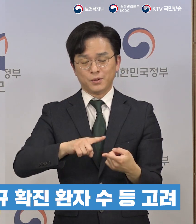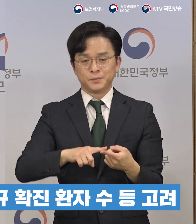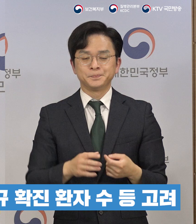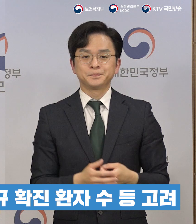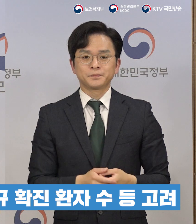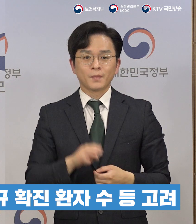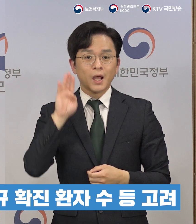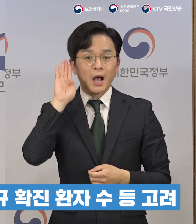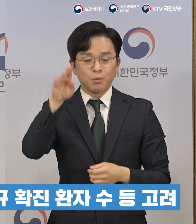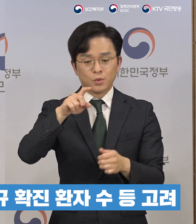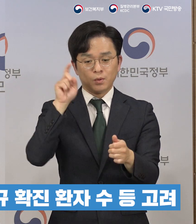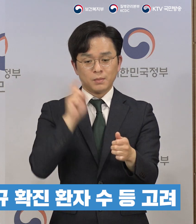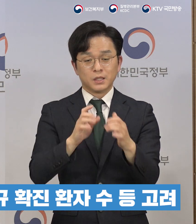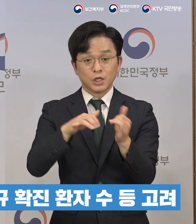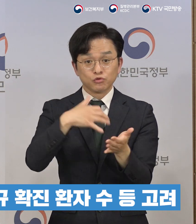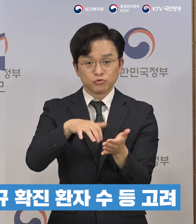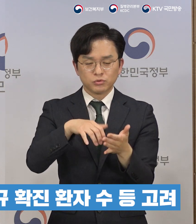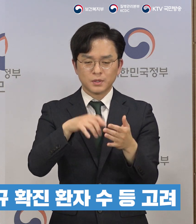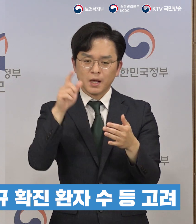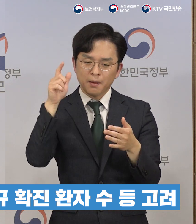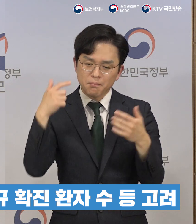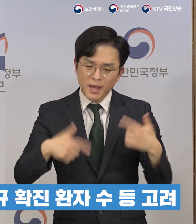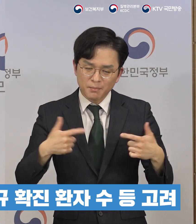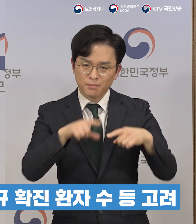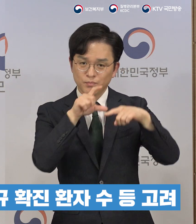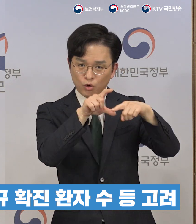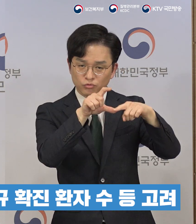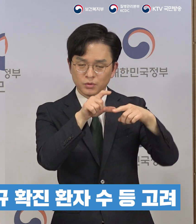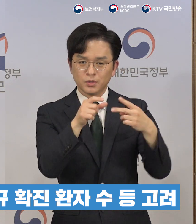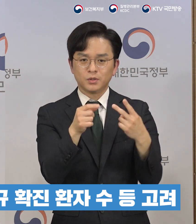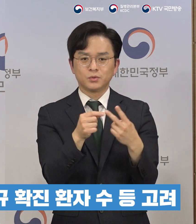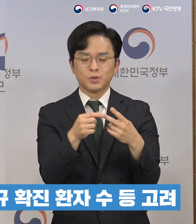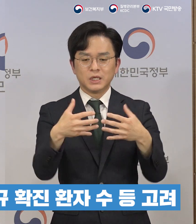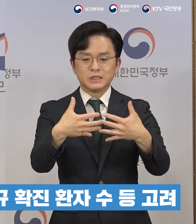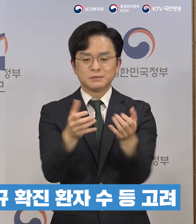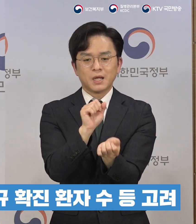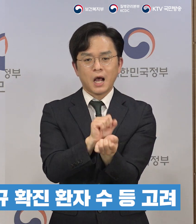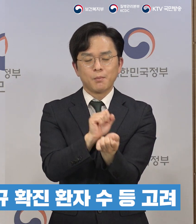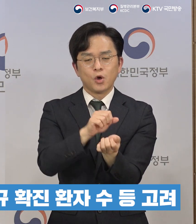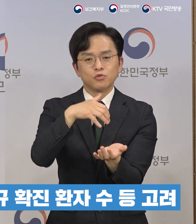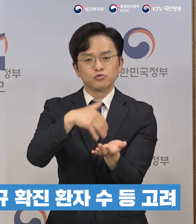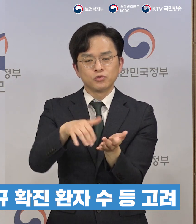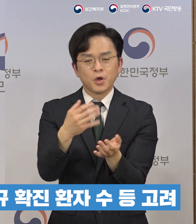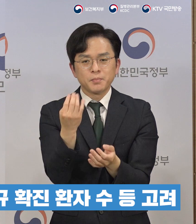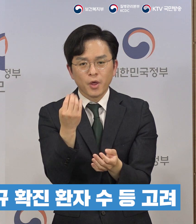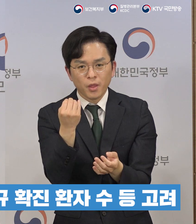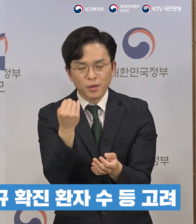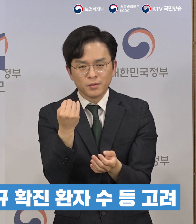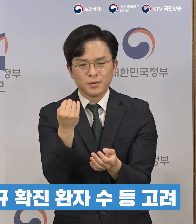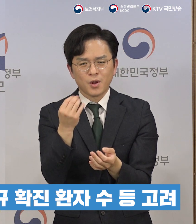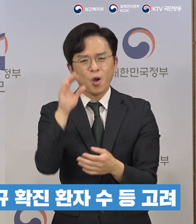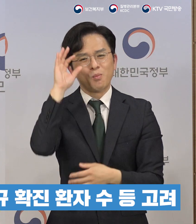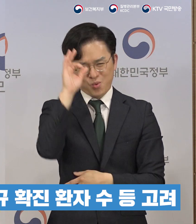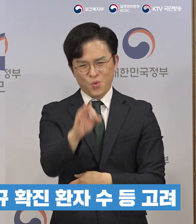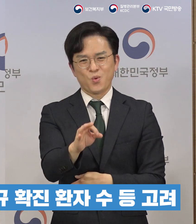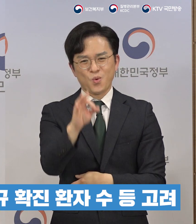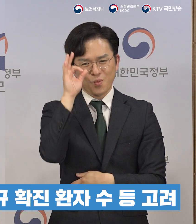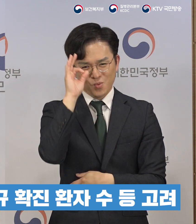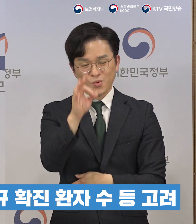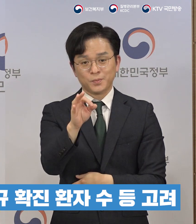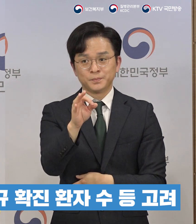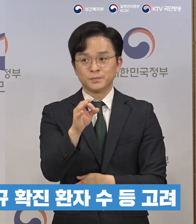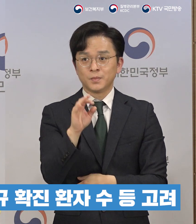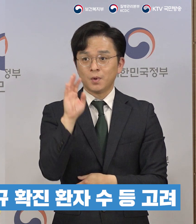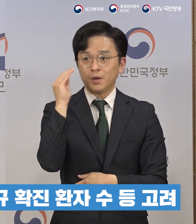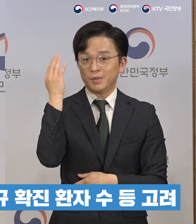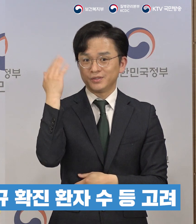얼마나 되는지 또 신규 확진 환자 수가 비 맞으며 나오는지 그리고 특히 제도